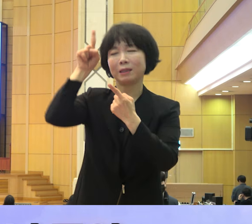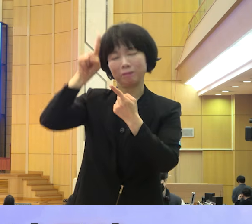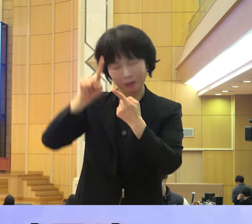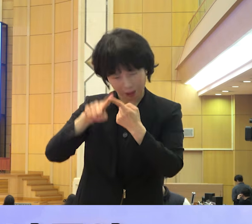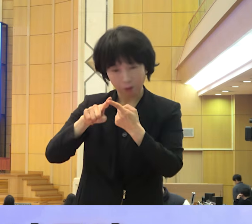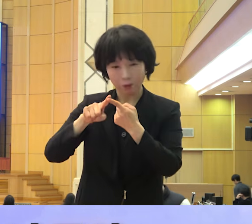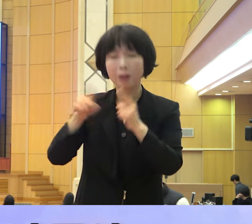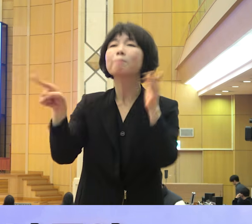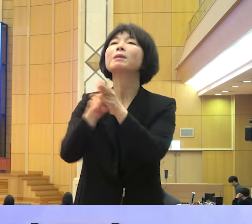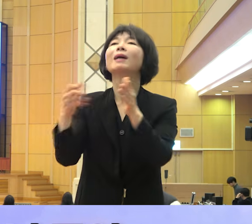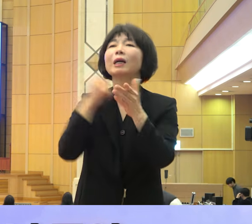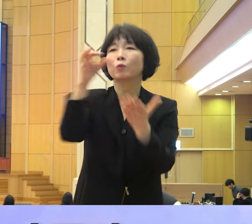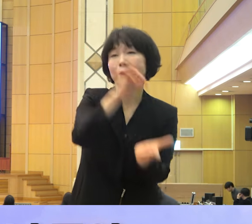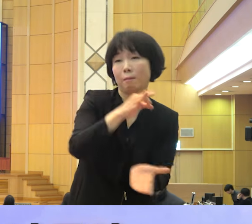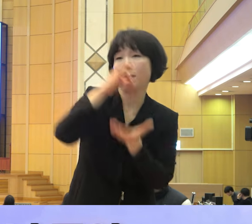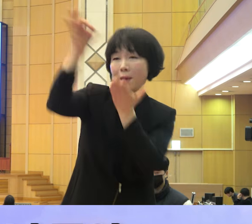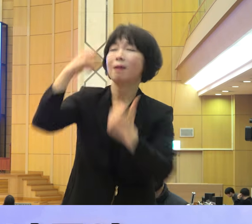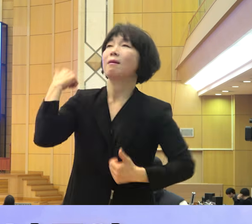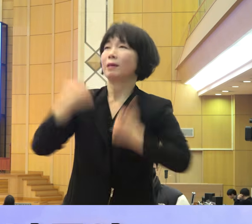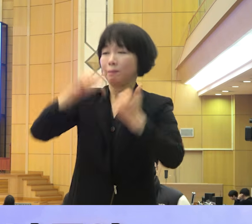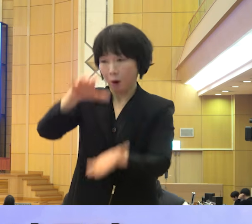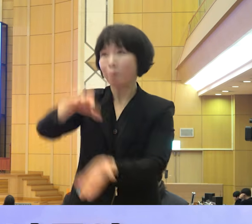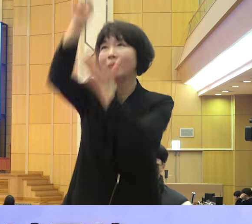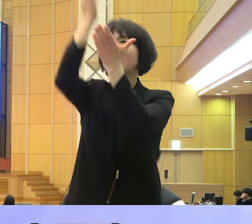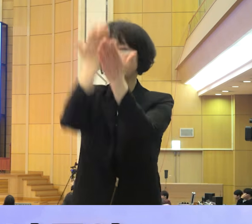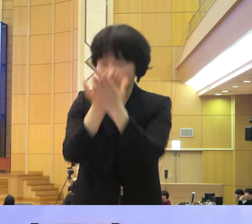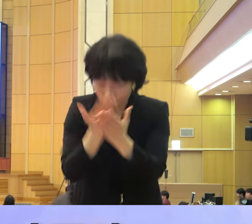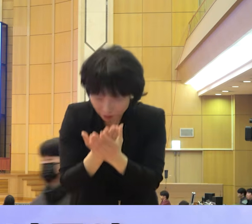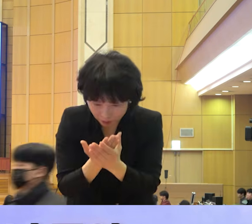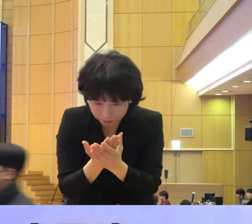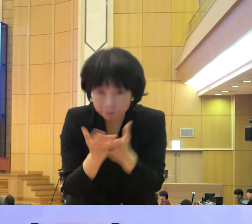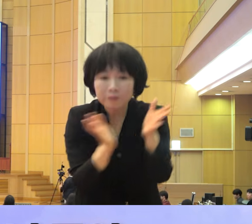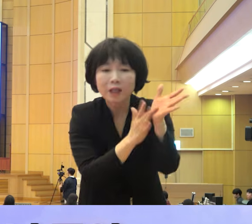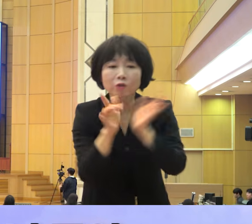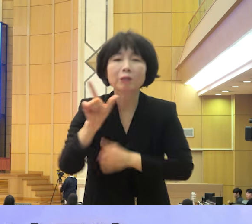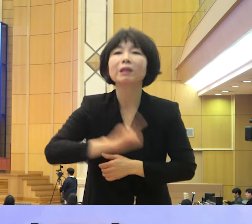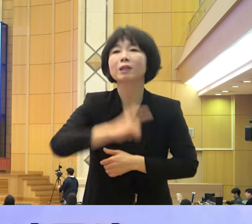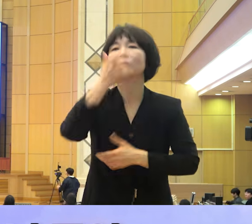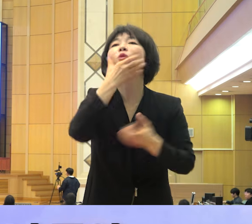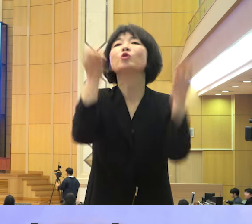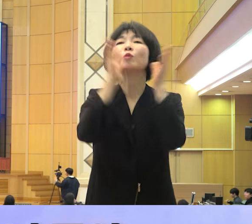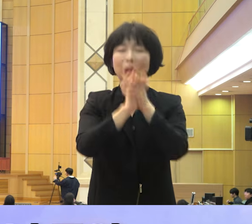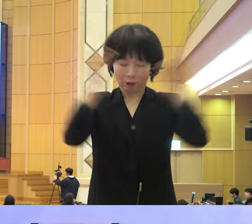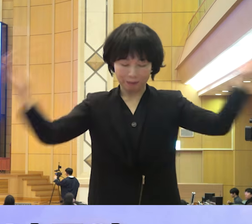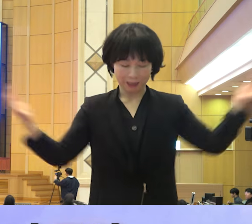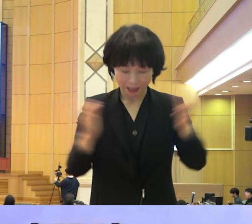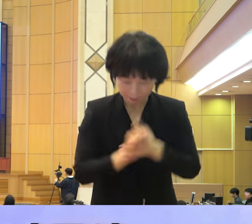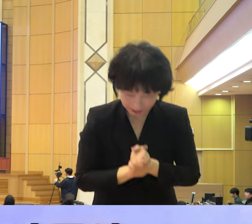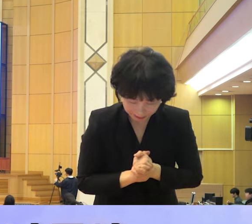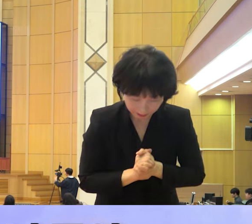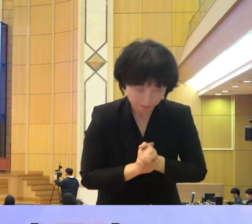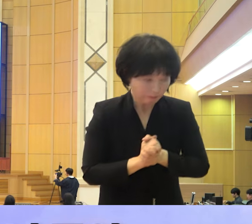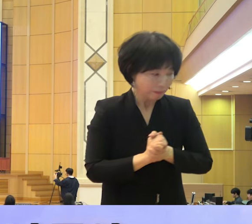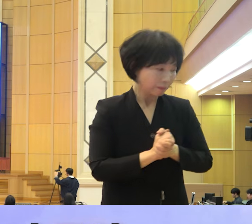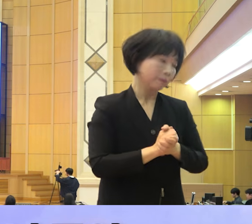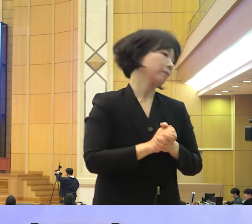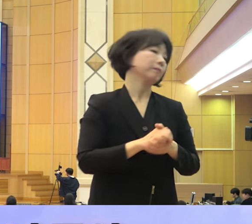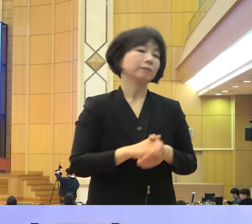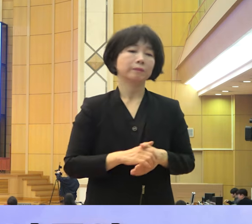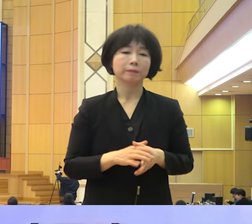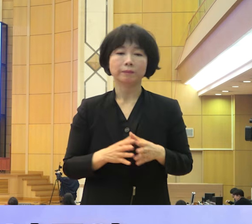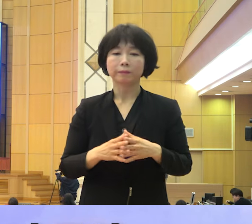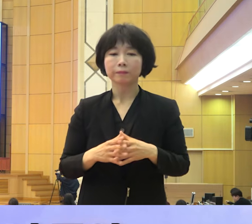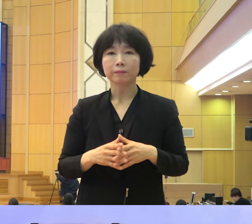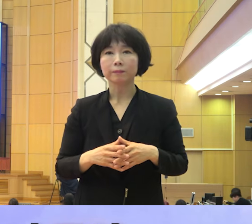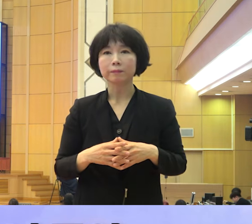따라 믿음으로 드리온 즉 기뻐 받아 주시옵소서. 예수님 이름으로 축복 기도하옵나이다. 아멘. 찬양하면서 예물